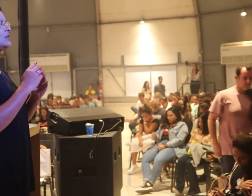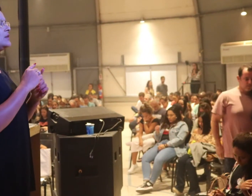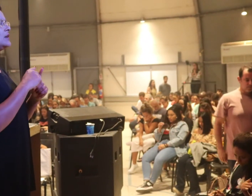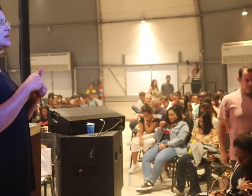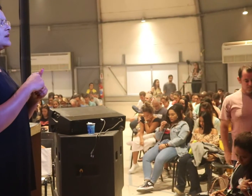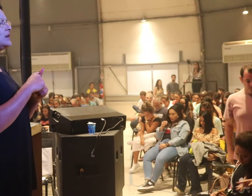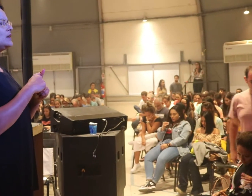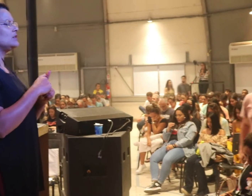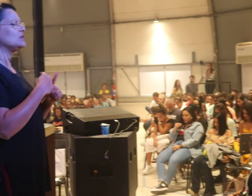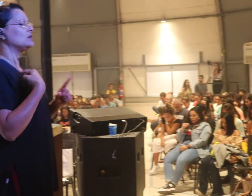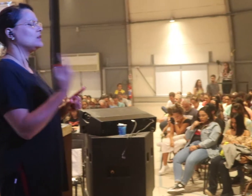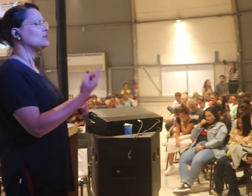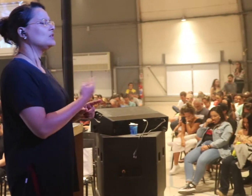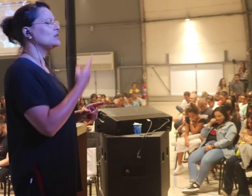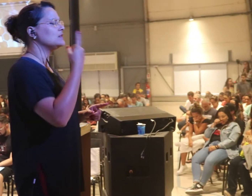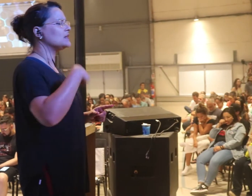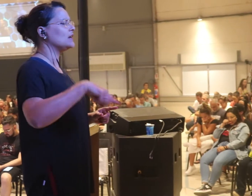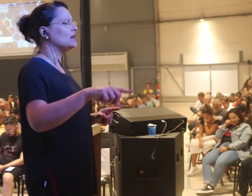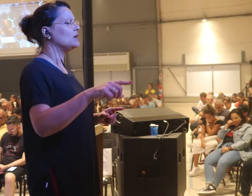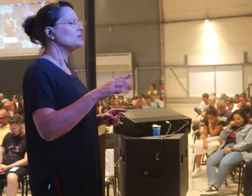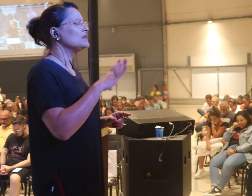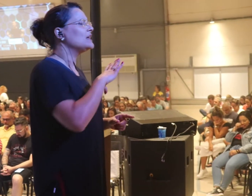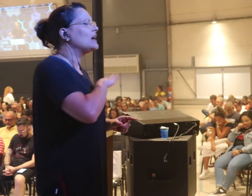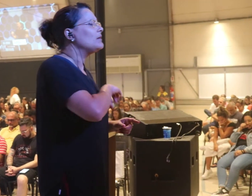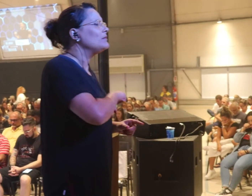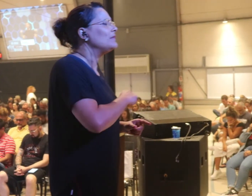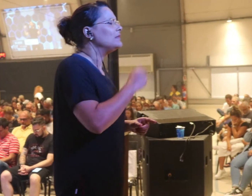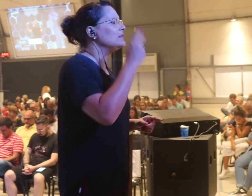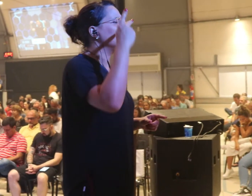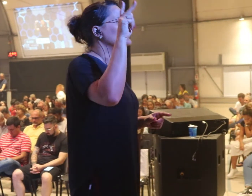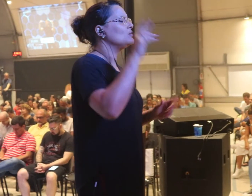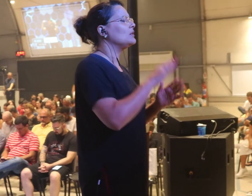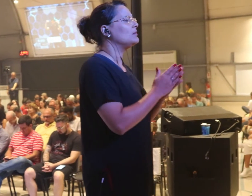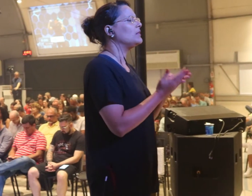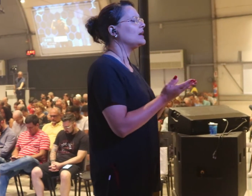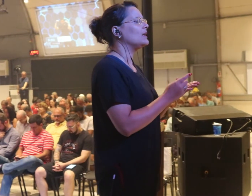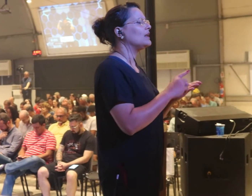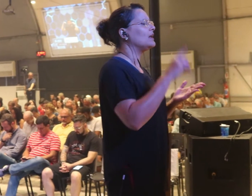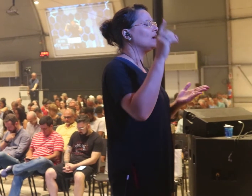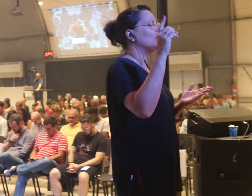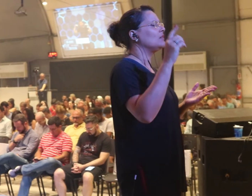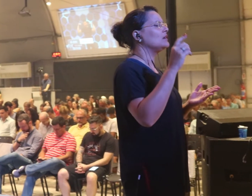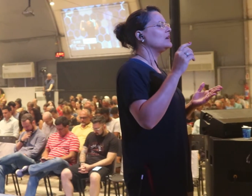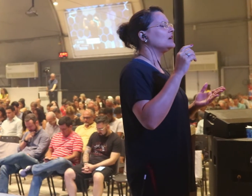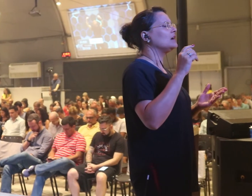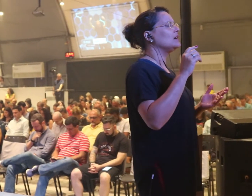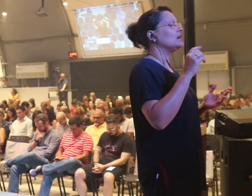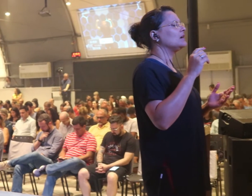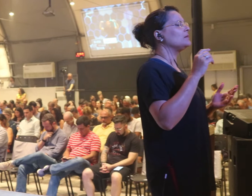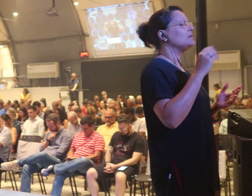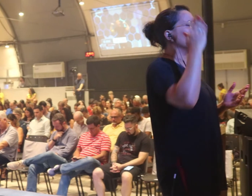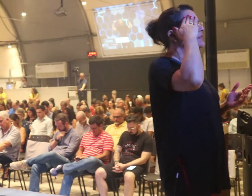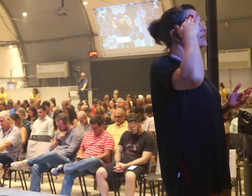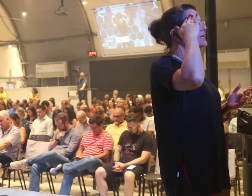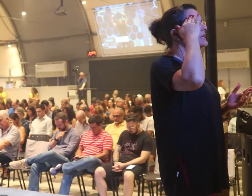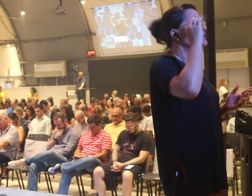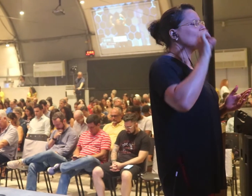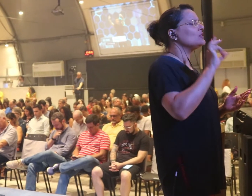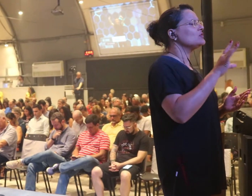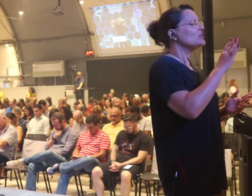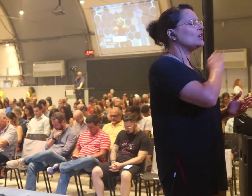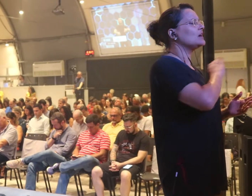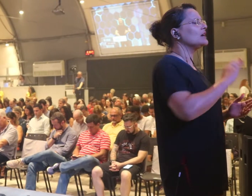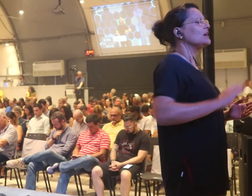daqui apaixonado, encantado pela tua palavra, entendendo que o somente Cristo é algo muito mais profundo e maravilhoso